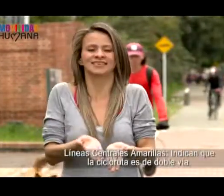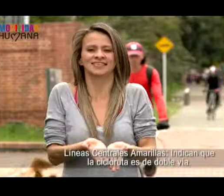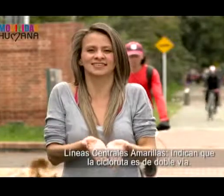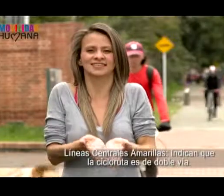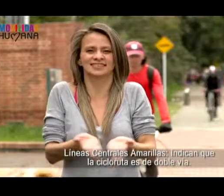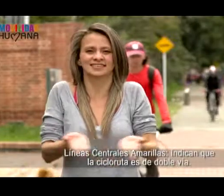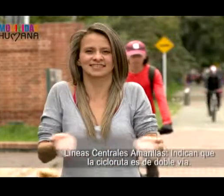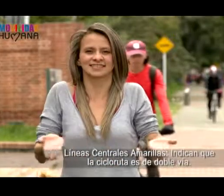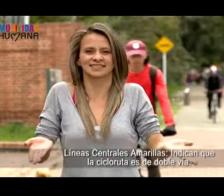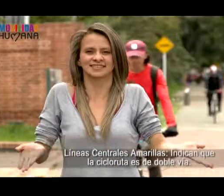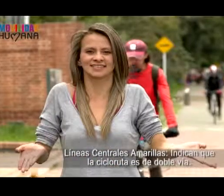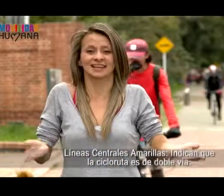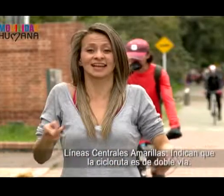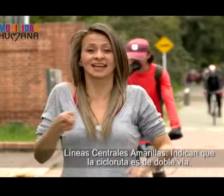Líneas centrales amarillas.